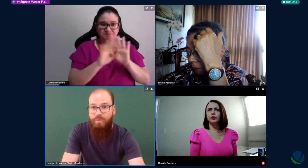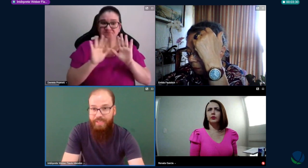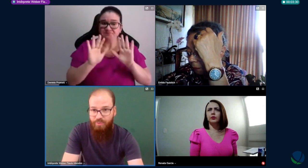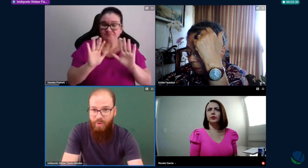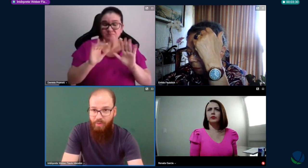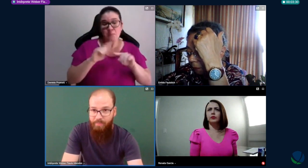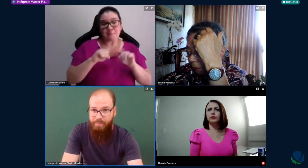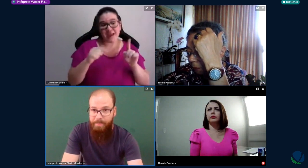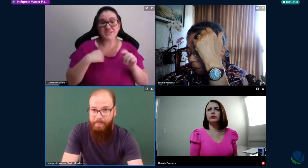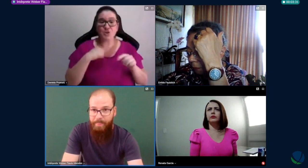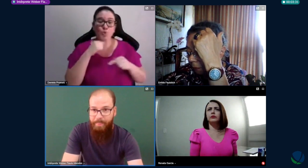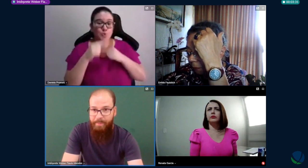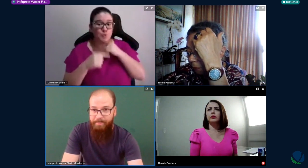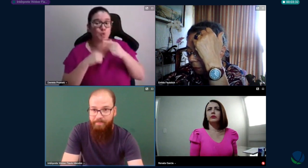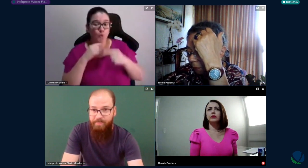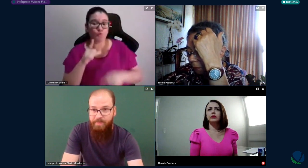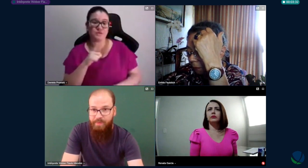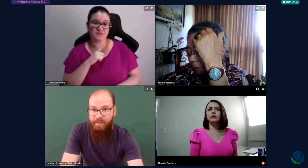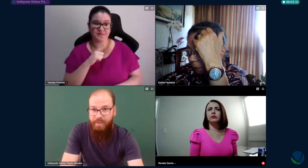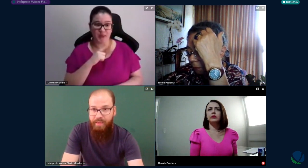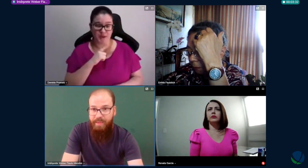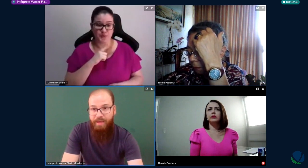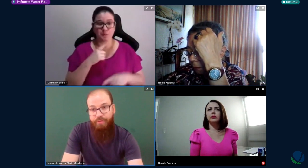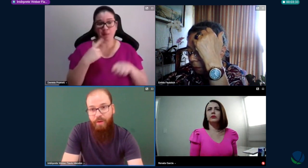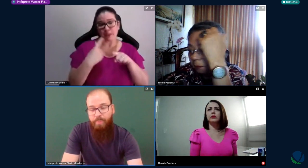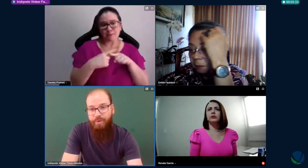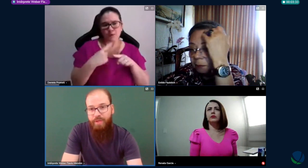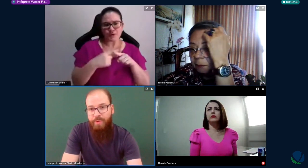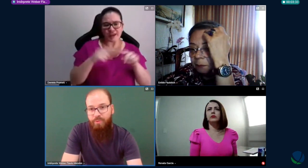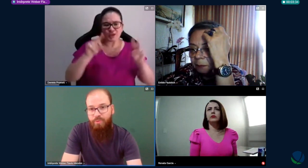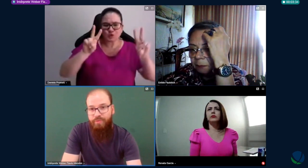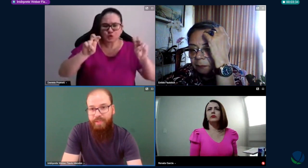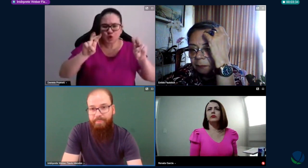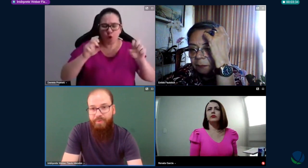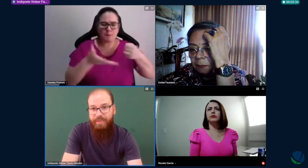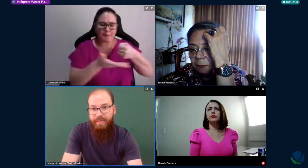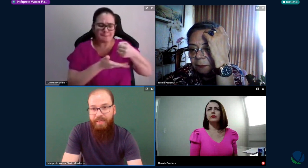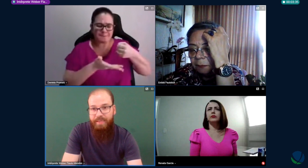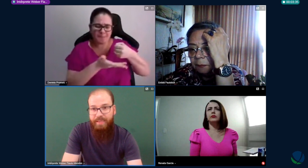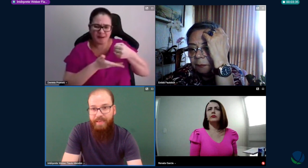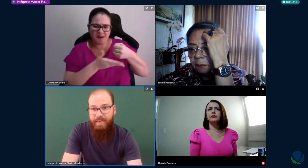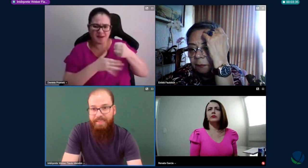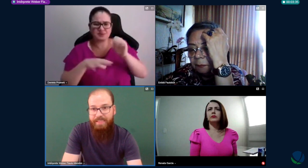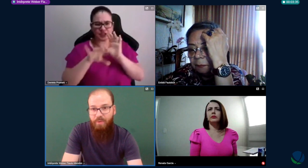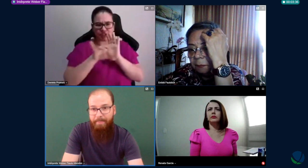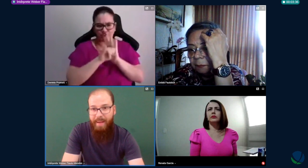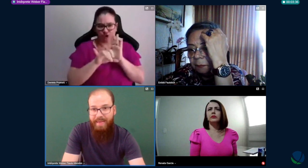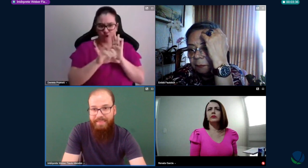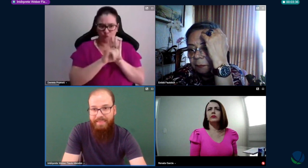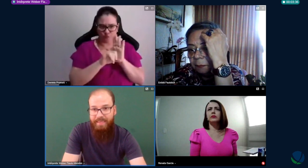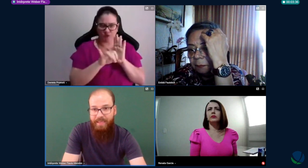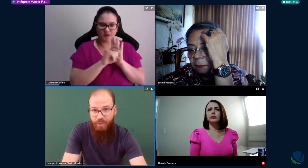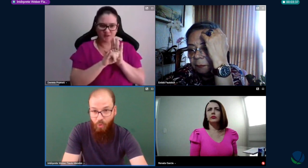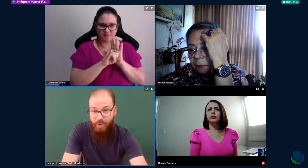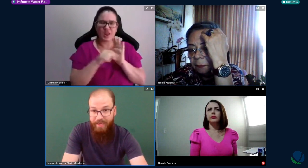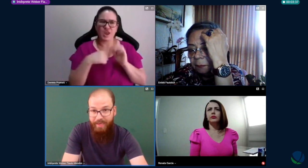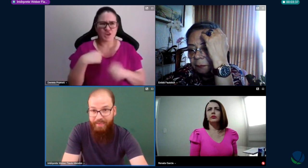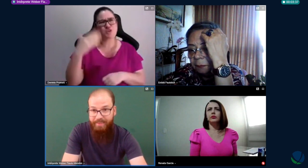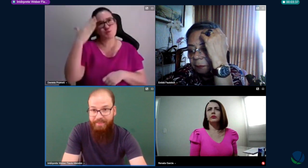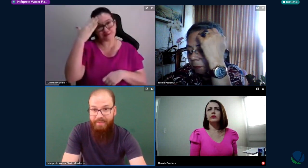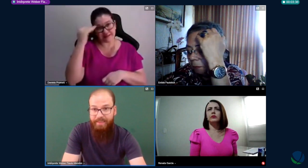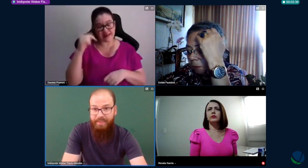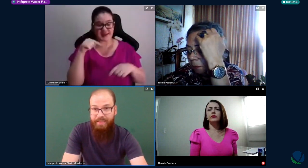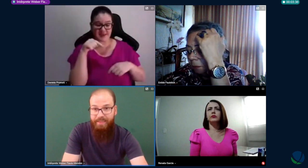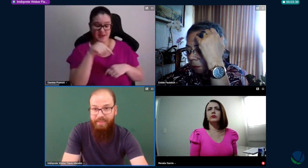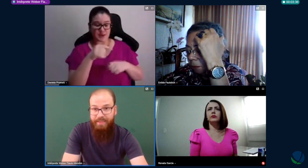e aí conceitual. E aí eu fiquei um pouquinho em dúvida, porque em relação à base